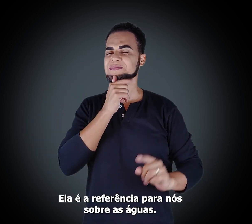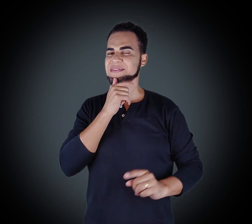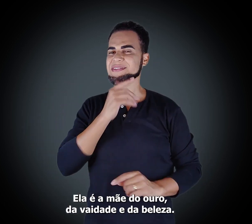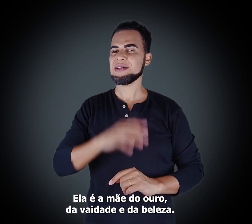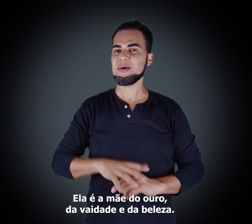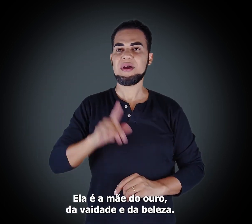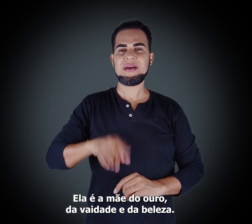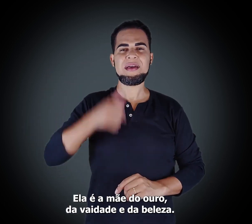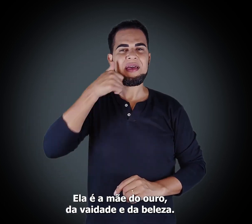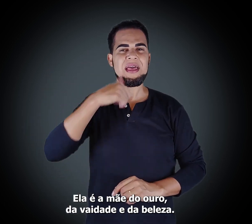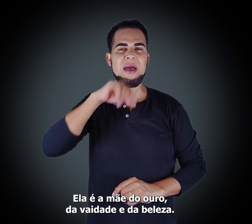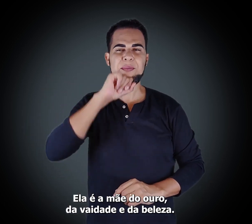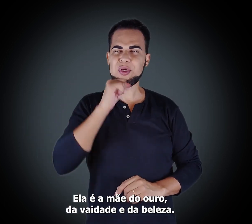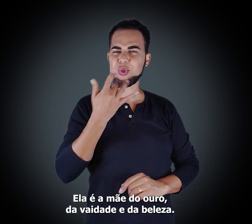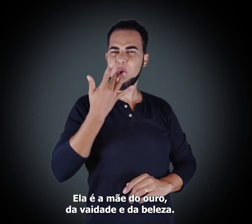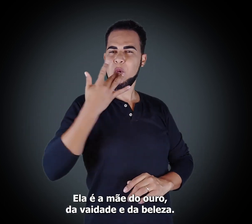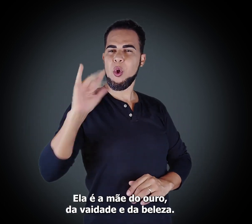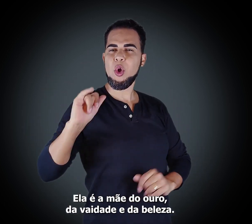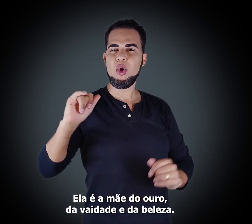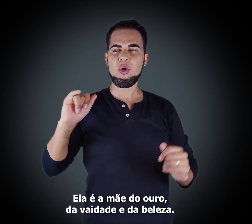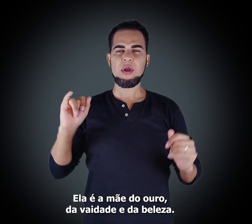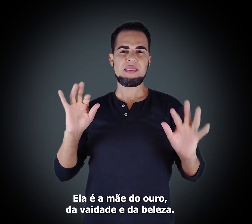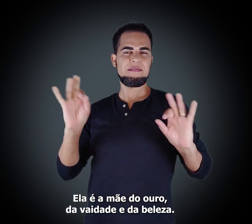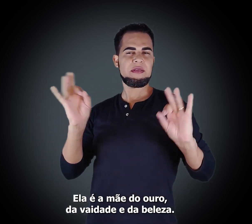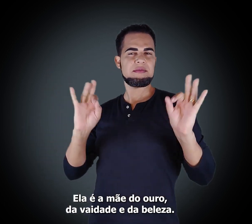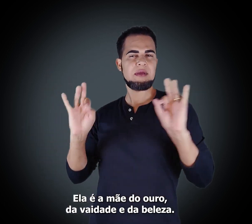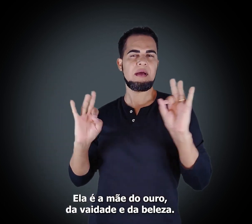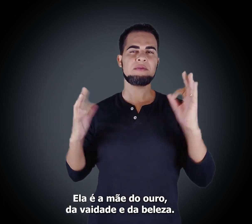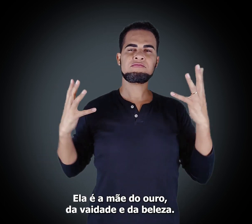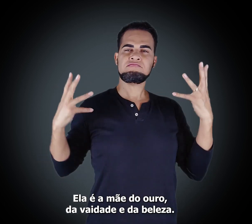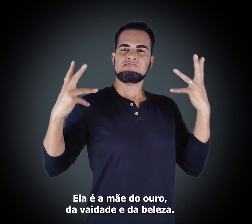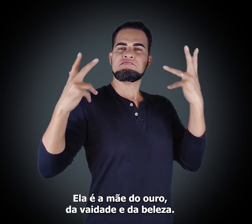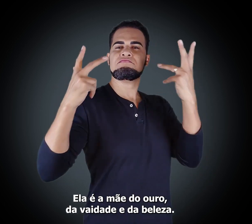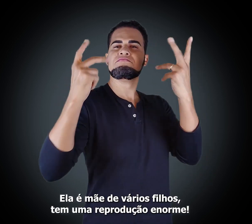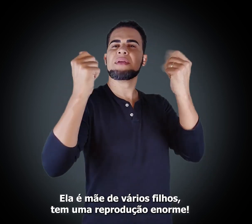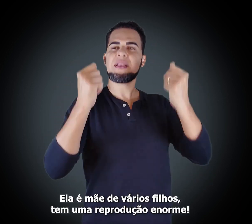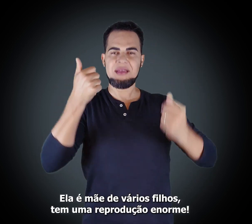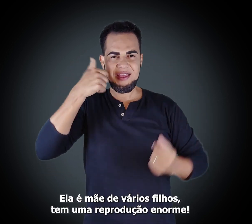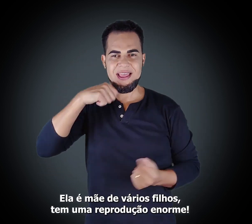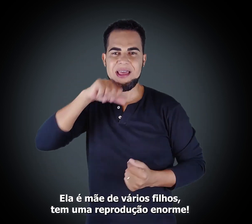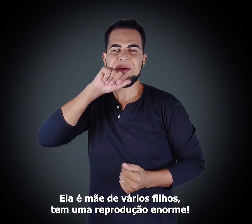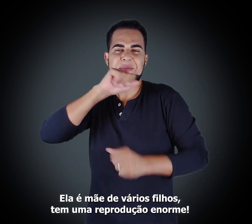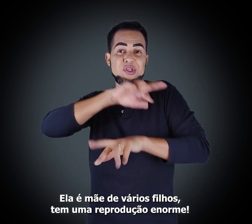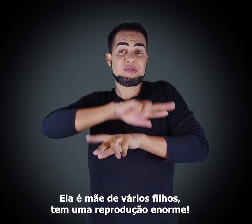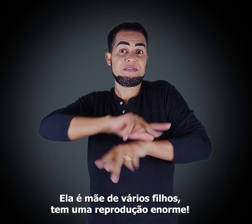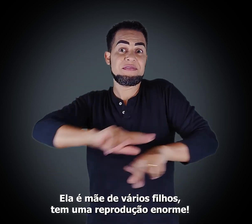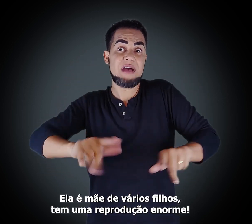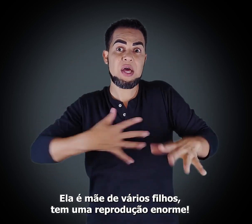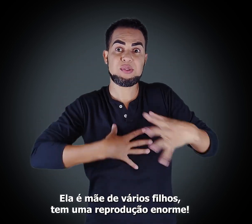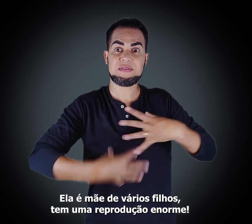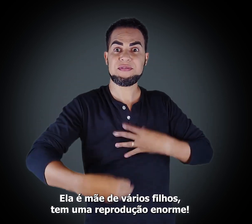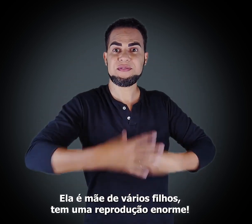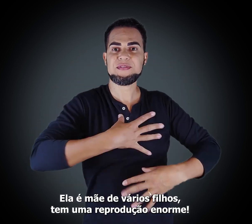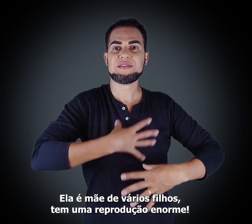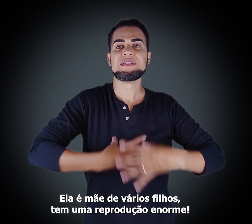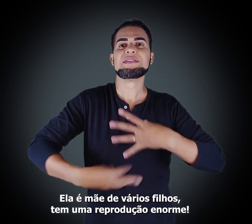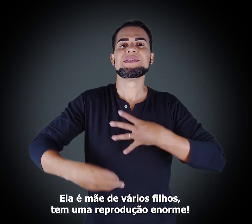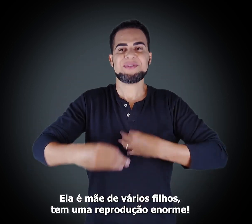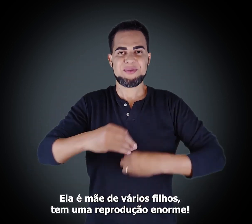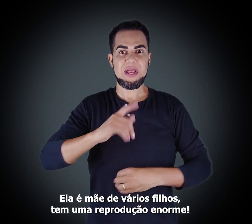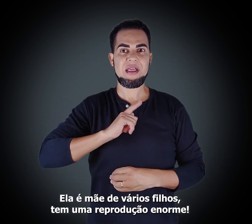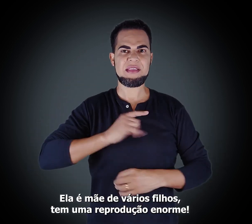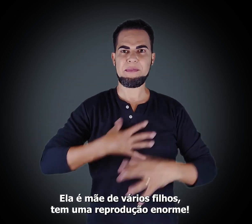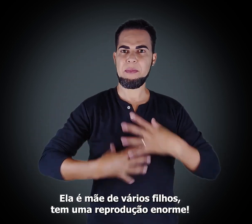né? Ela é mãe do ouro, da vaidade, da beleza, né? Ela é mãe de vários filhos, né? Tem